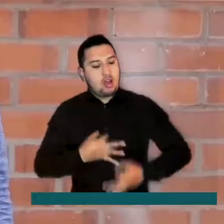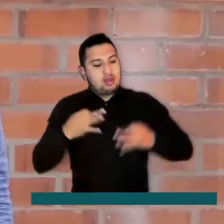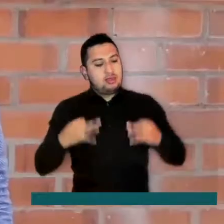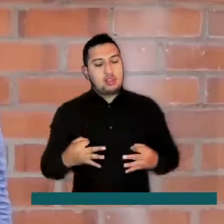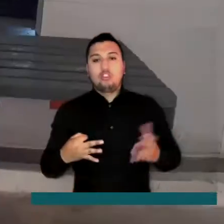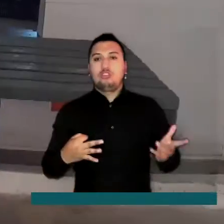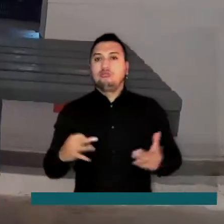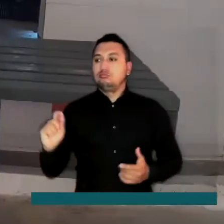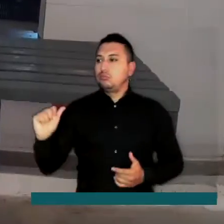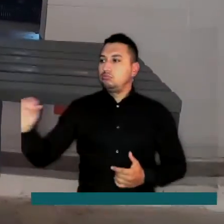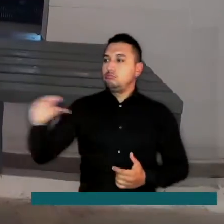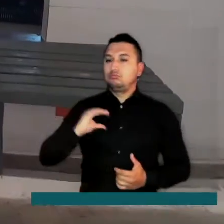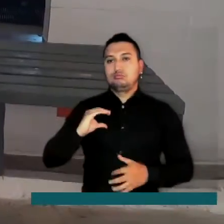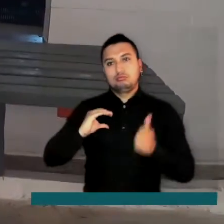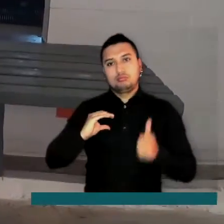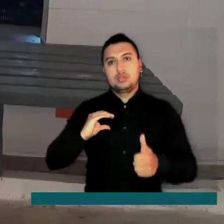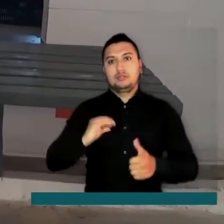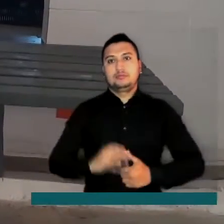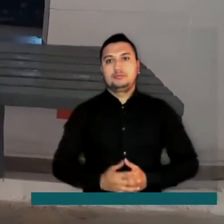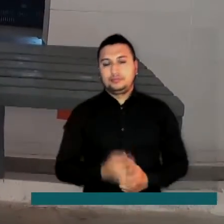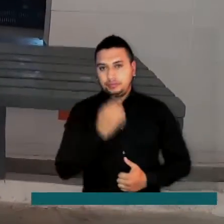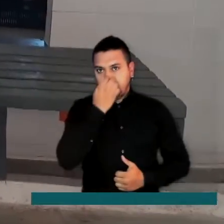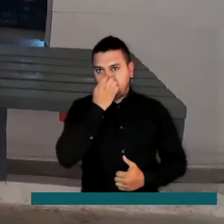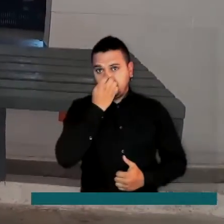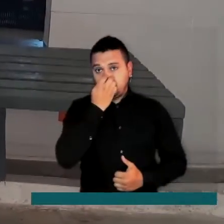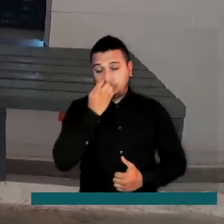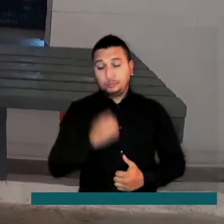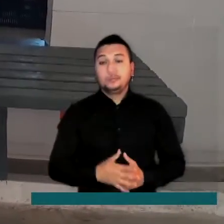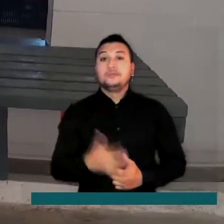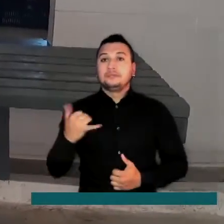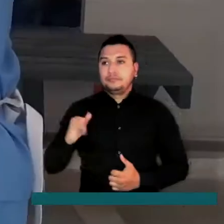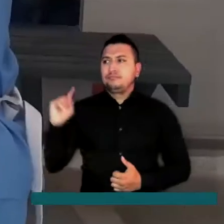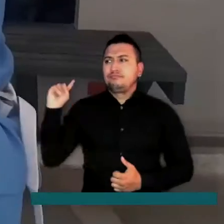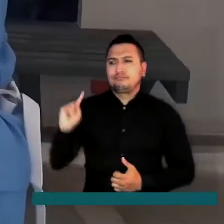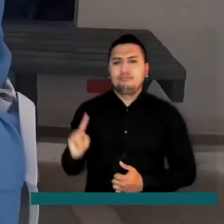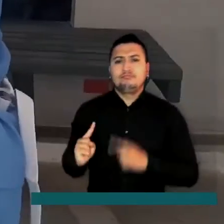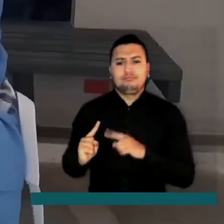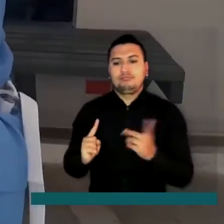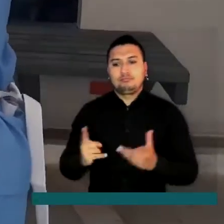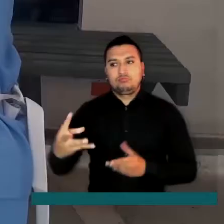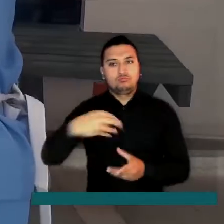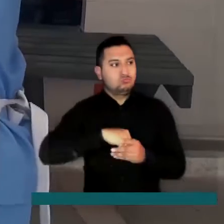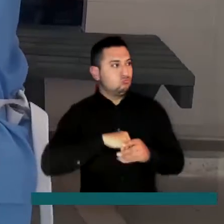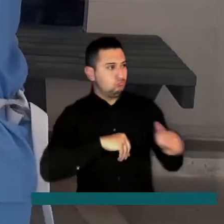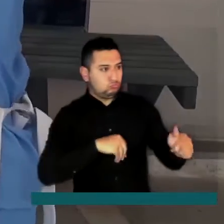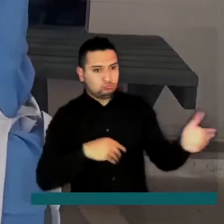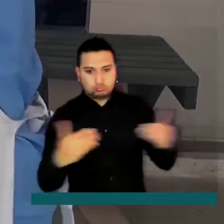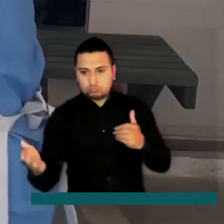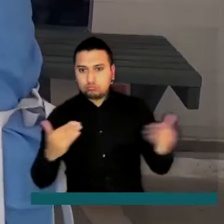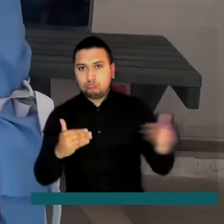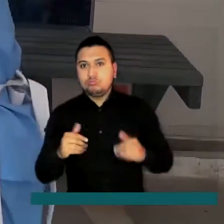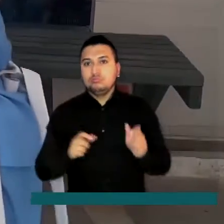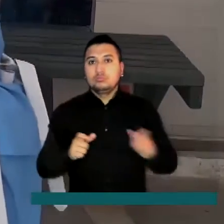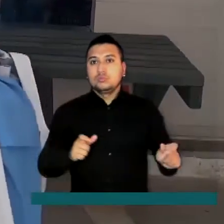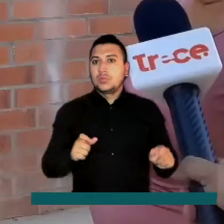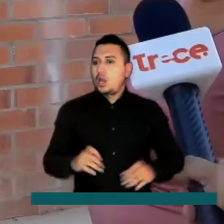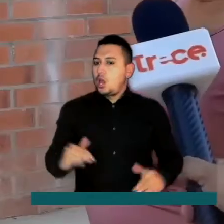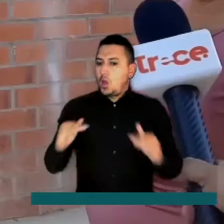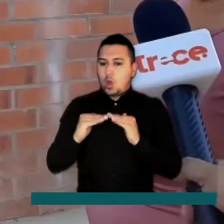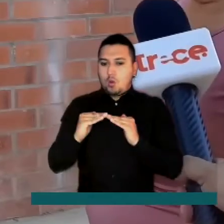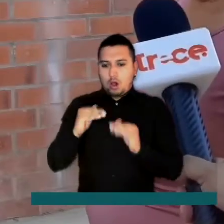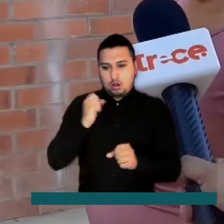pues bien remunerado. Ya son varios los años que la compañía ha contado con el apoyo de este personal en similares condiciones, tanto laborales como